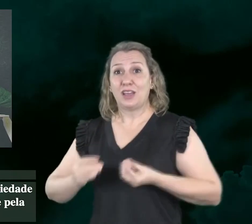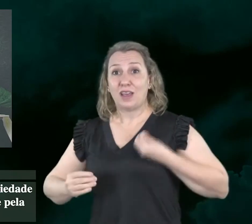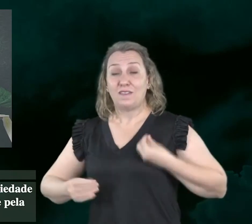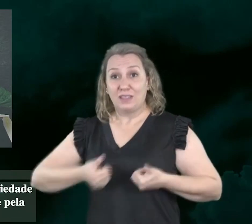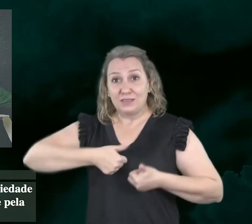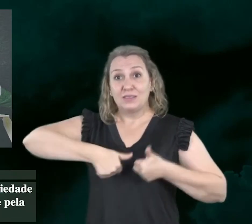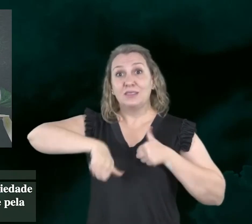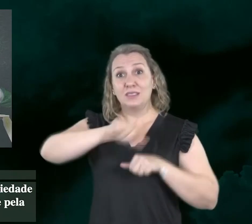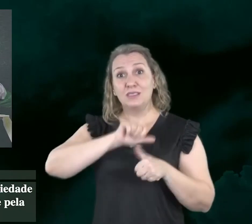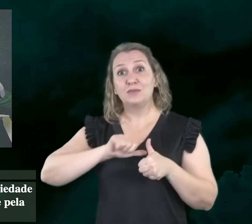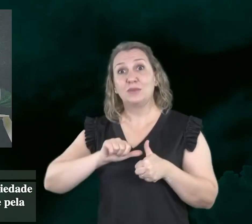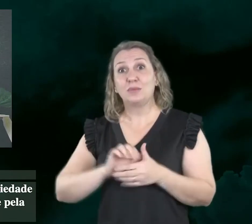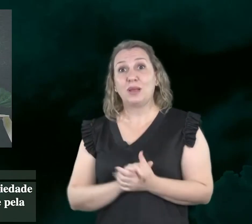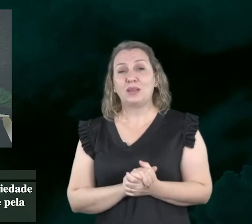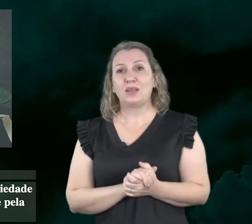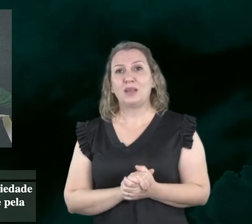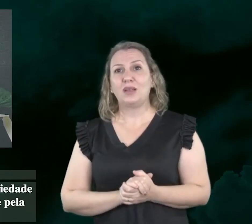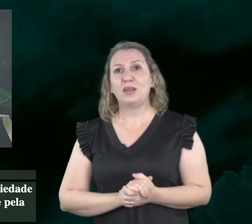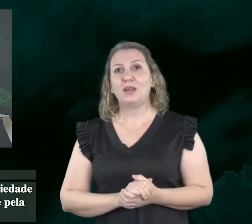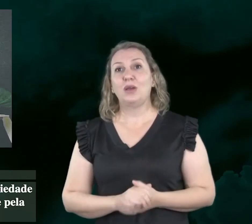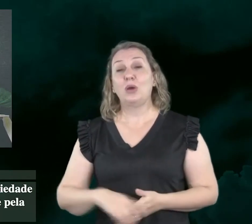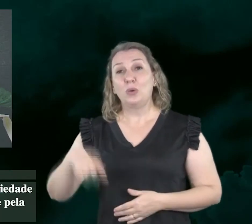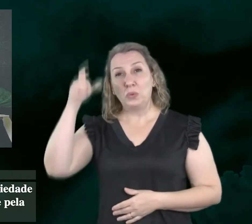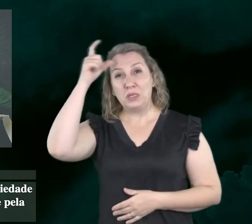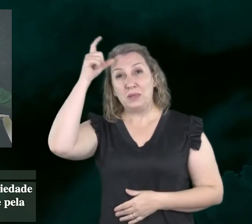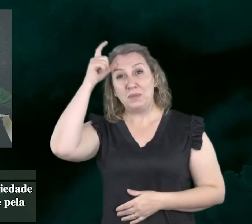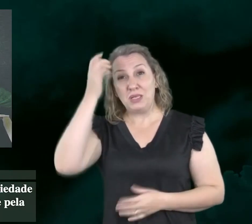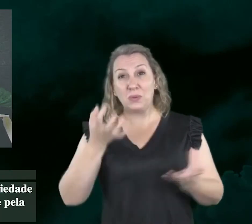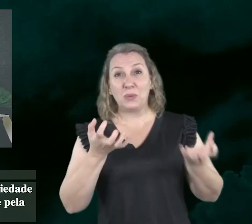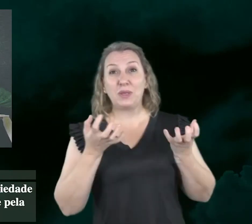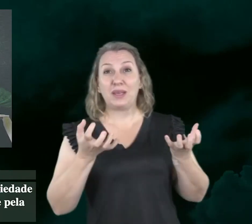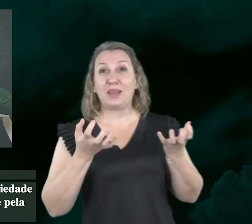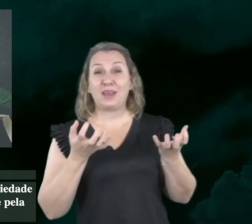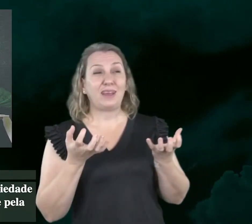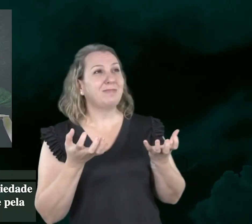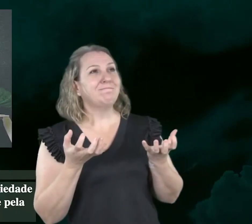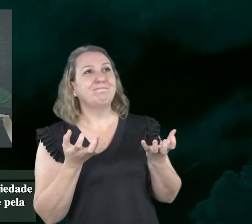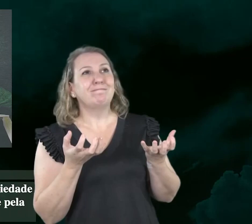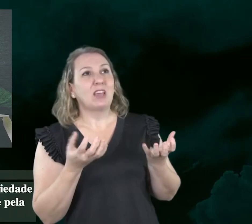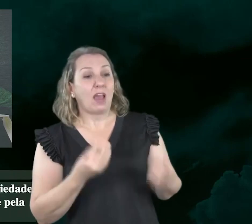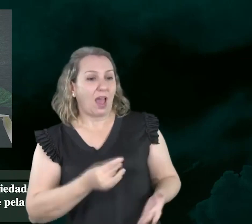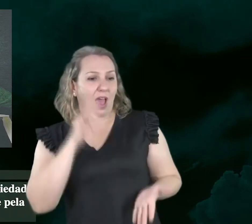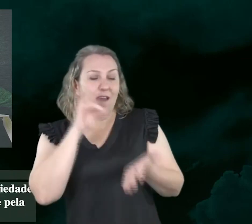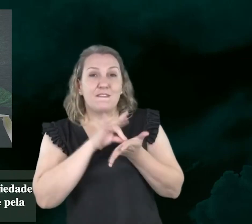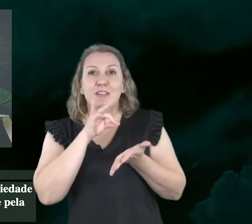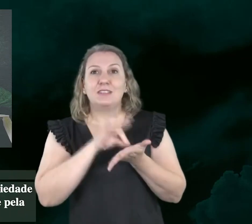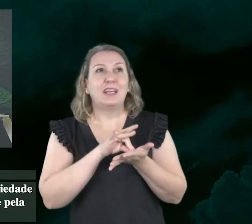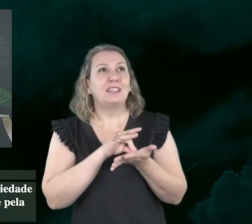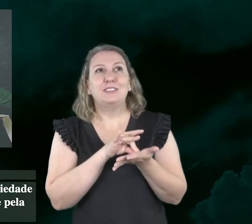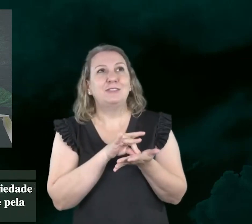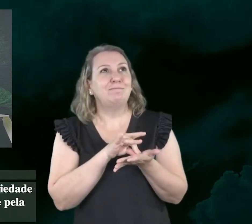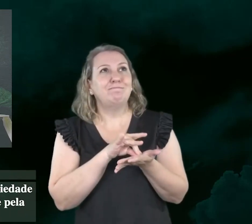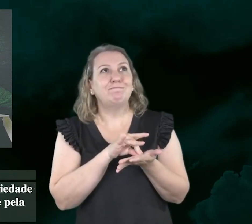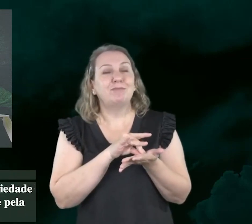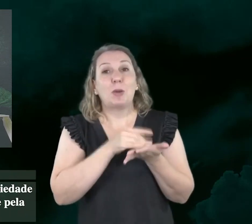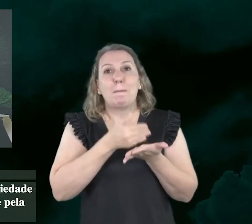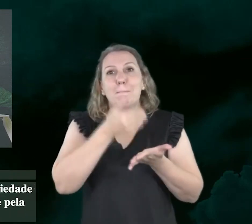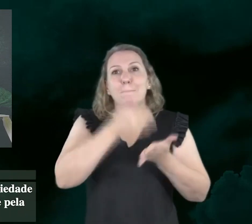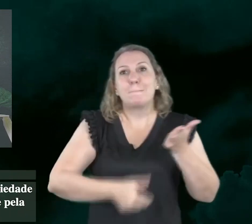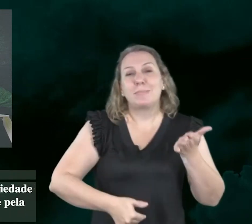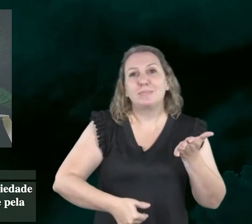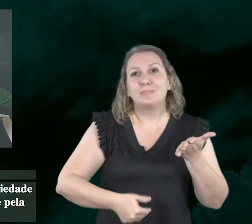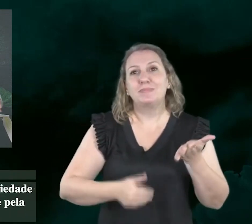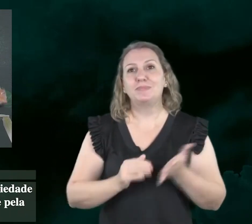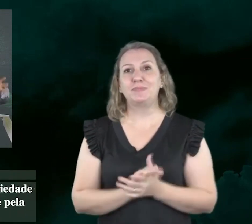a injustiça impede a verdade, detém a verdade. A